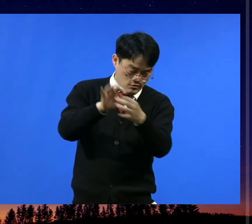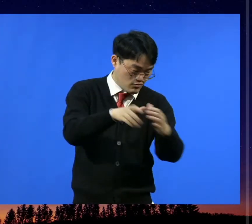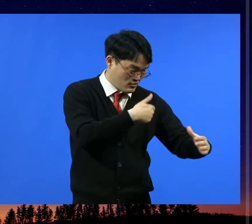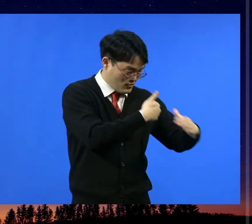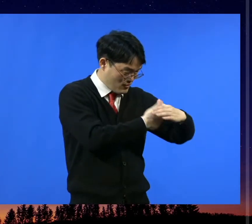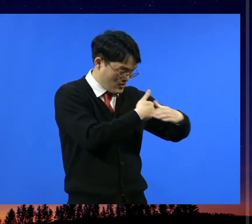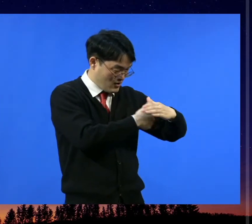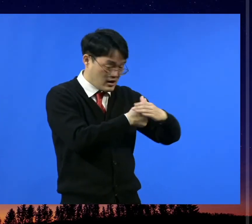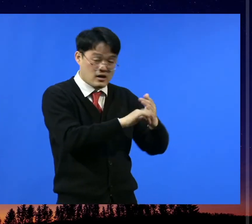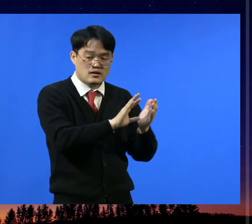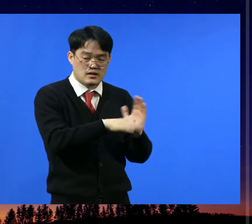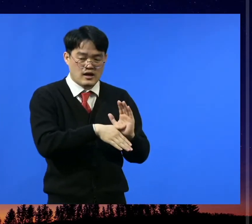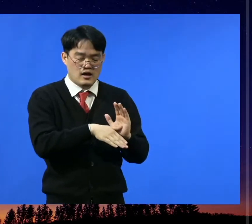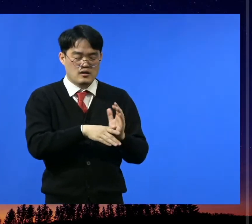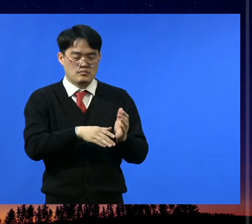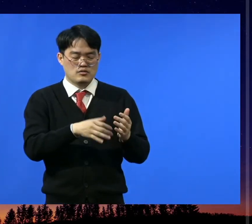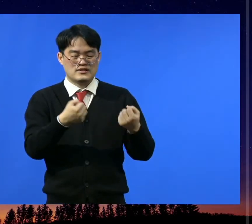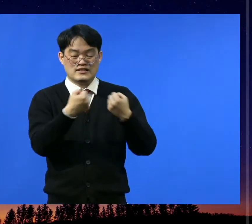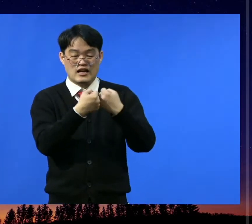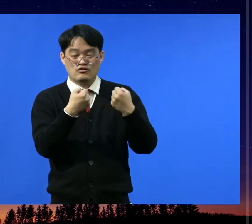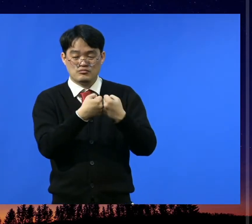긴 싸움이라는 겁니다. 긴 싸움.